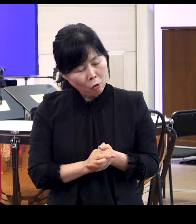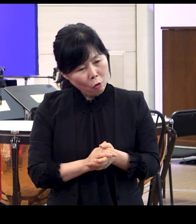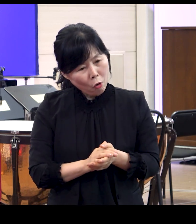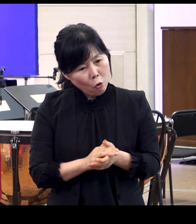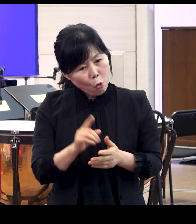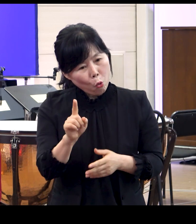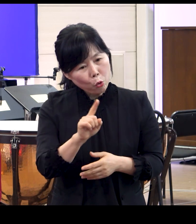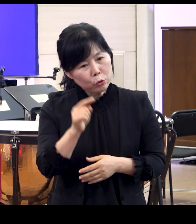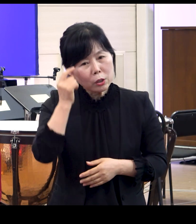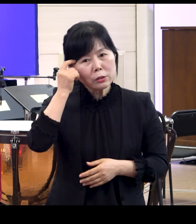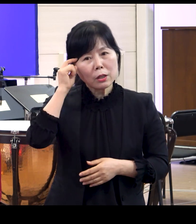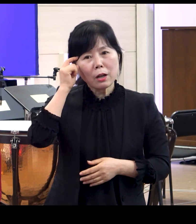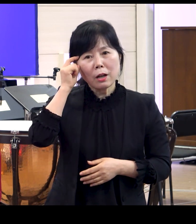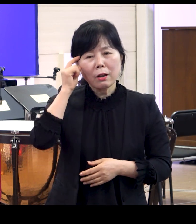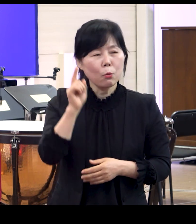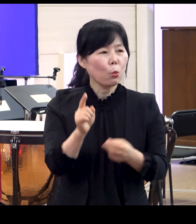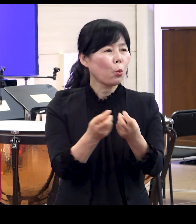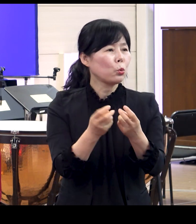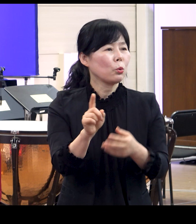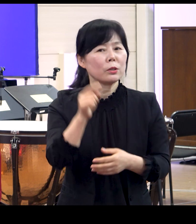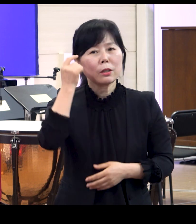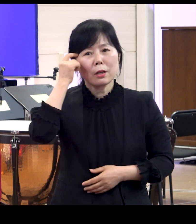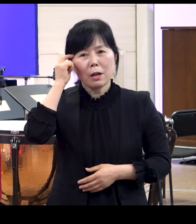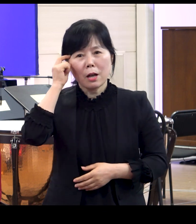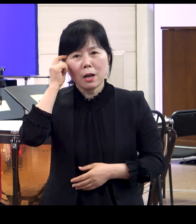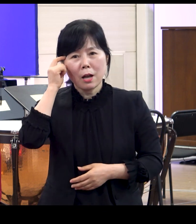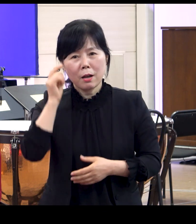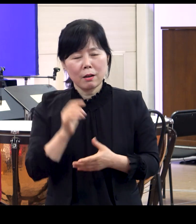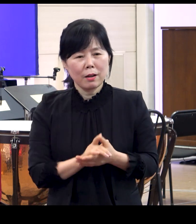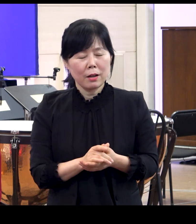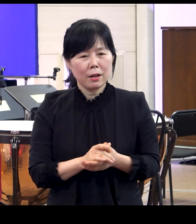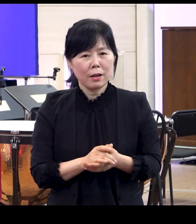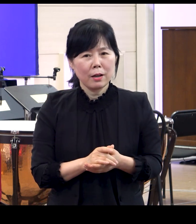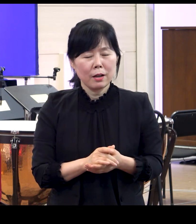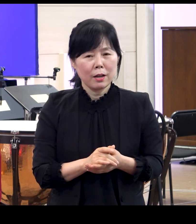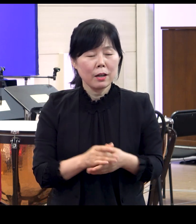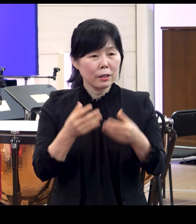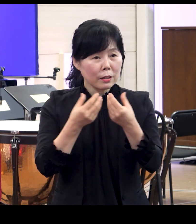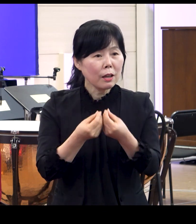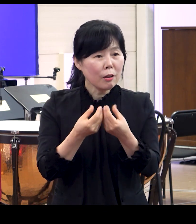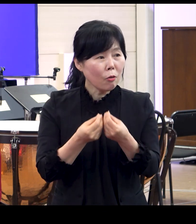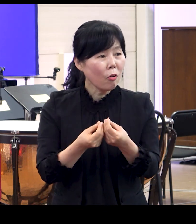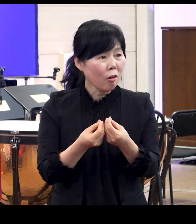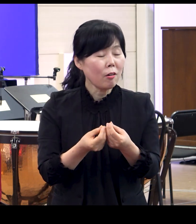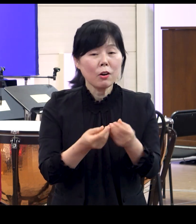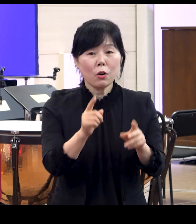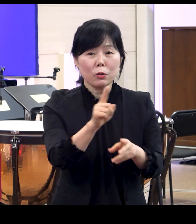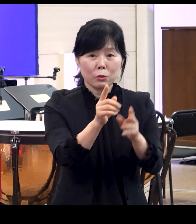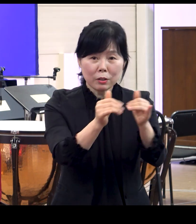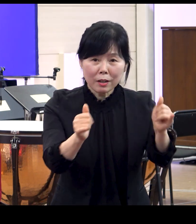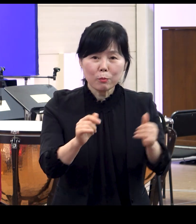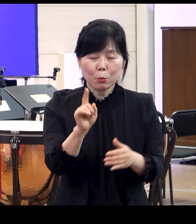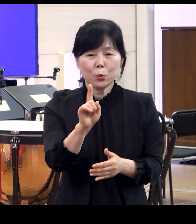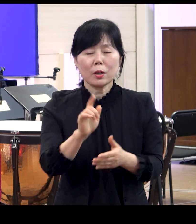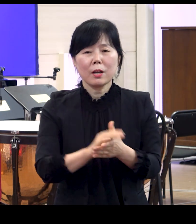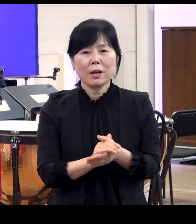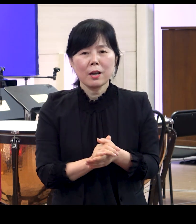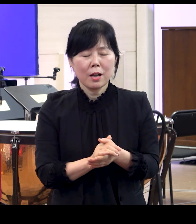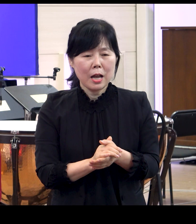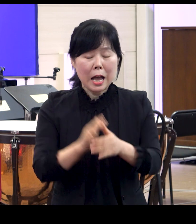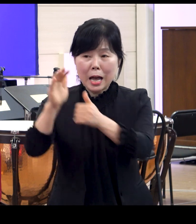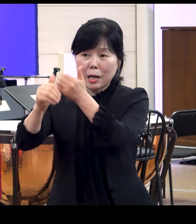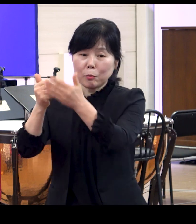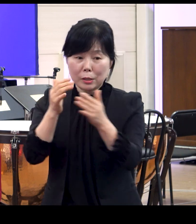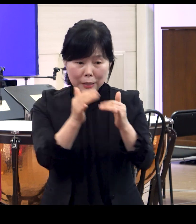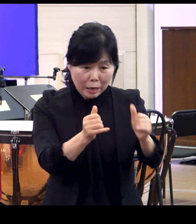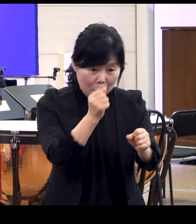이걸 어떻게 받아들여야 하느냐, 그 말이죠. 많은 사람들은요, 이 말씀을 이렇게 이해합니다. 하나님이 사람을